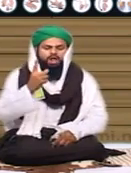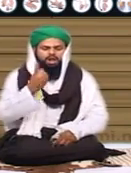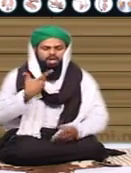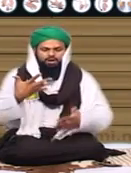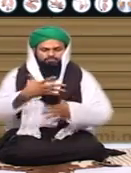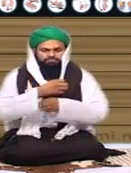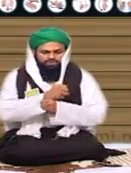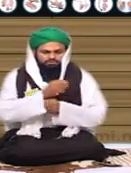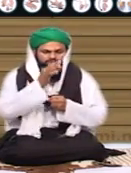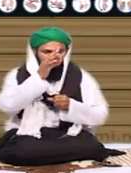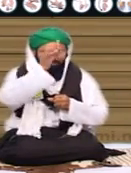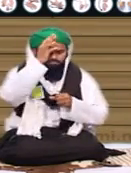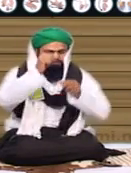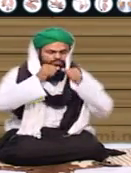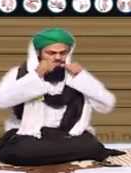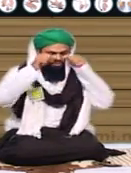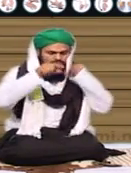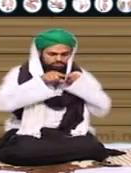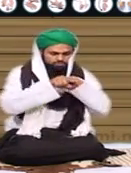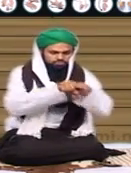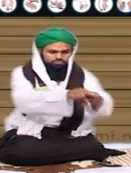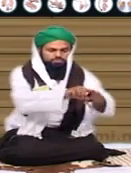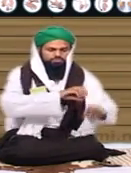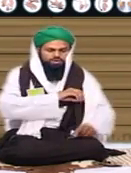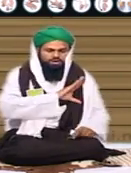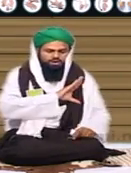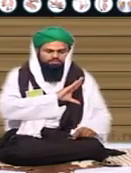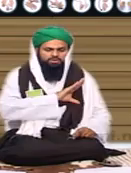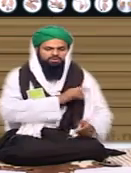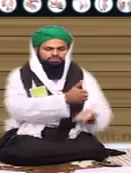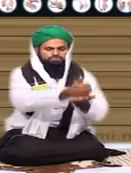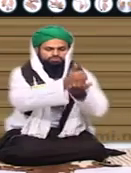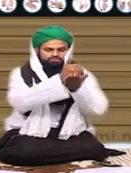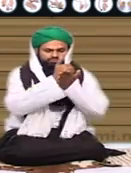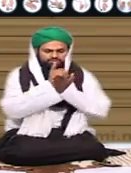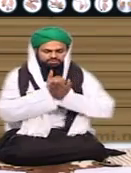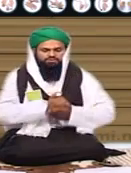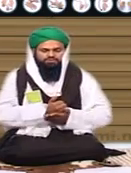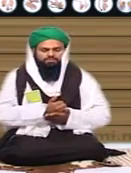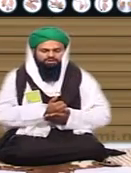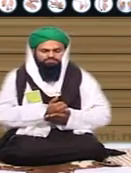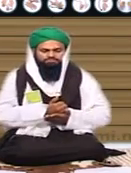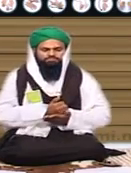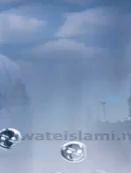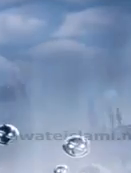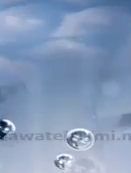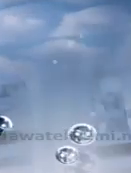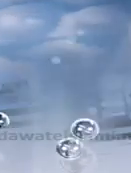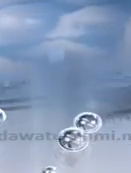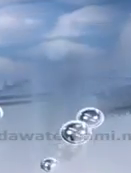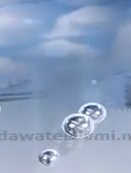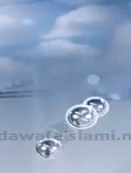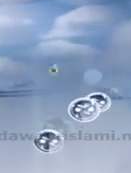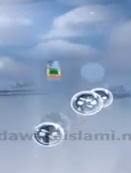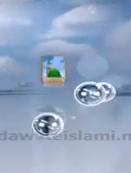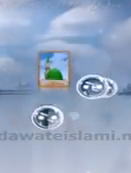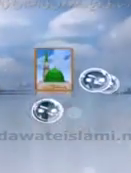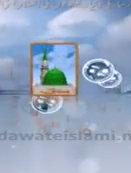سب کو پیارے حبیب صلی اللہ تعالی علیہ وسلم کی سنت پر عمل کرنے کی توفیق عطا فرمائے. صلو علی